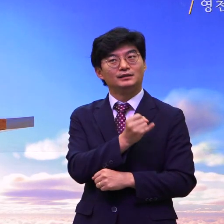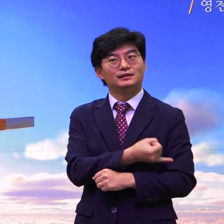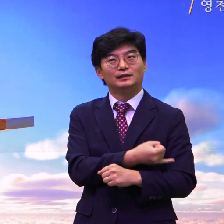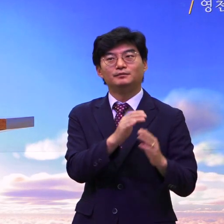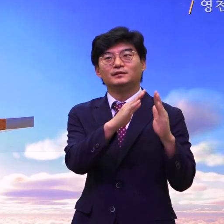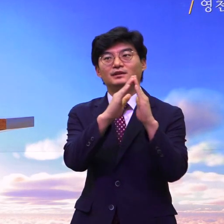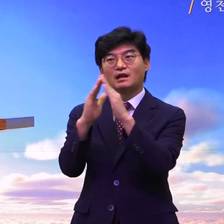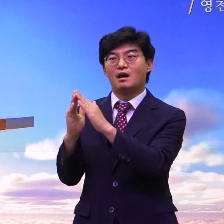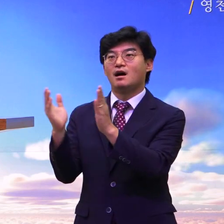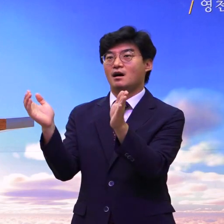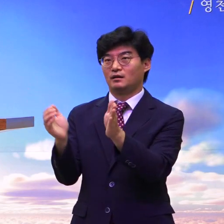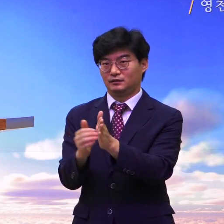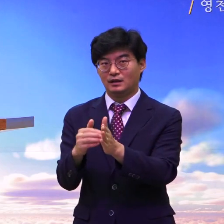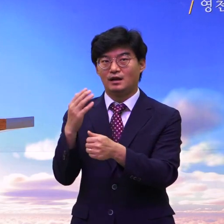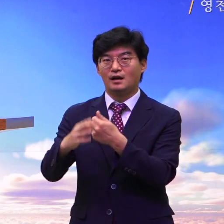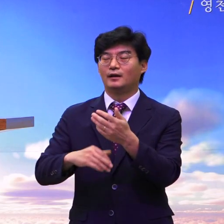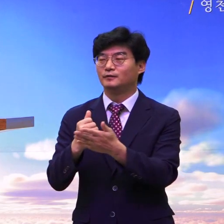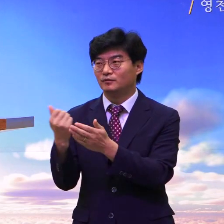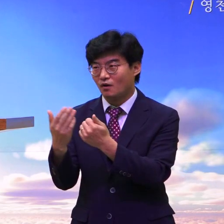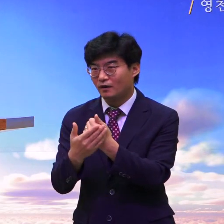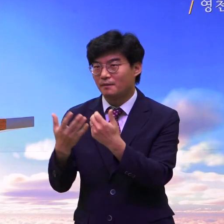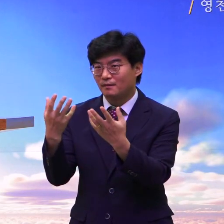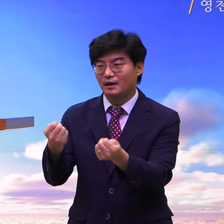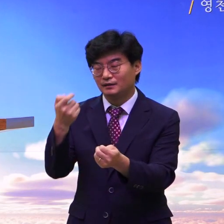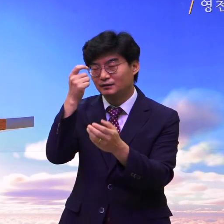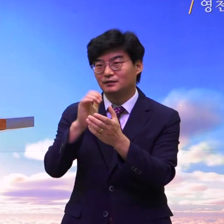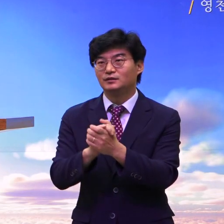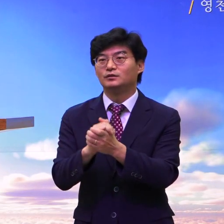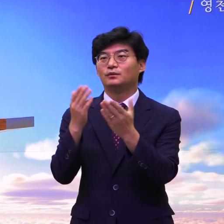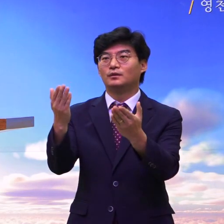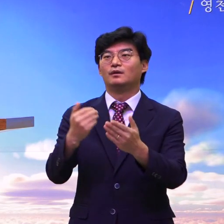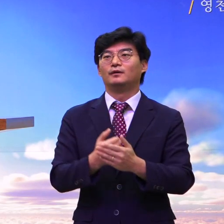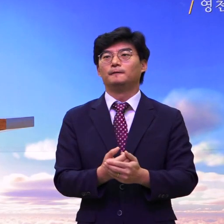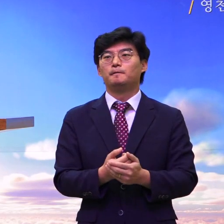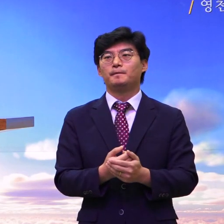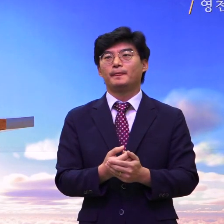그 가정에 함께 하시기를 바랍니다. 최혜숙 집사님,